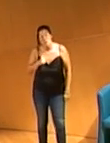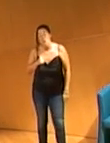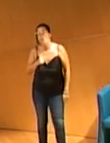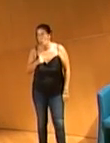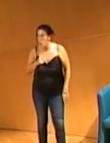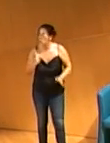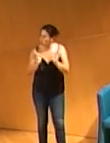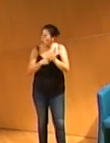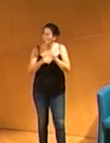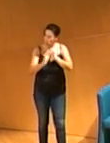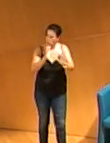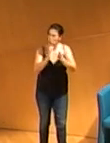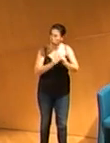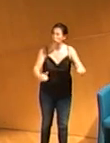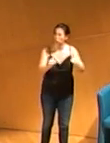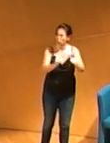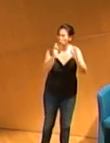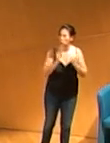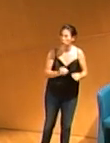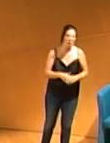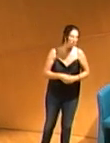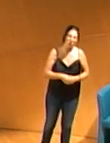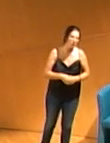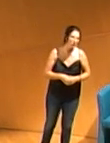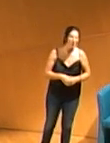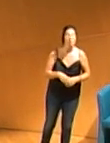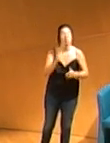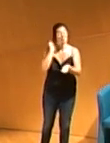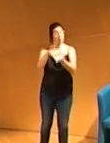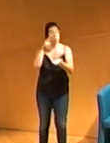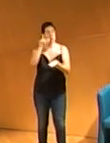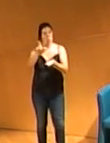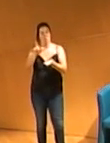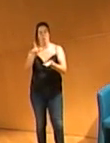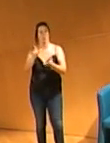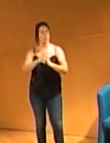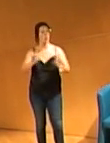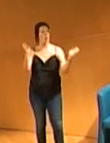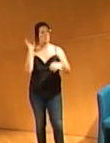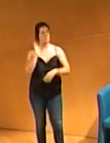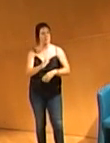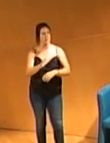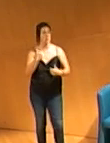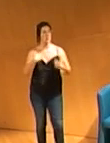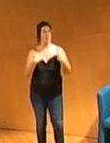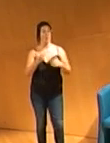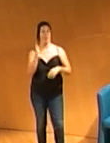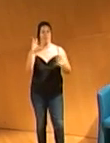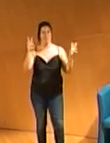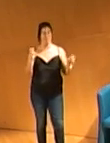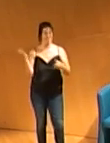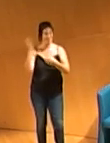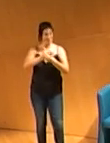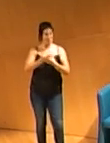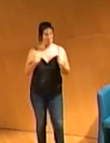Là, il y a eu la semaine dernière à Lyon, il y avait un colloque du handicap rare avec l'intervention de la ministre et de Céline Poulet. Il y a eu une